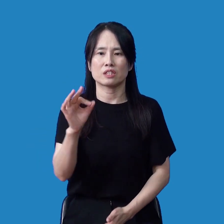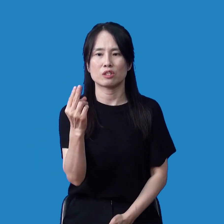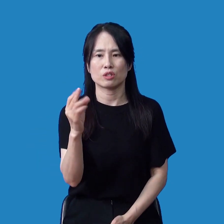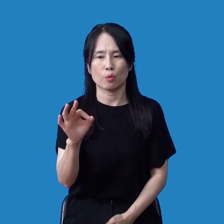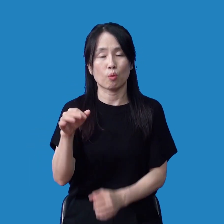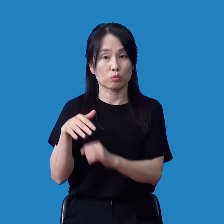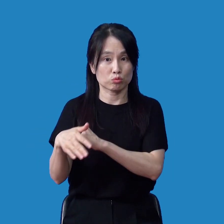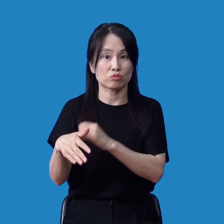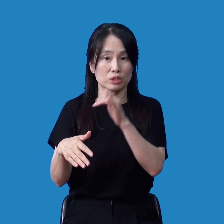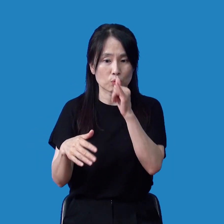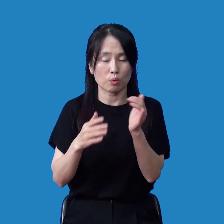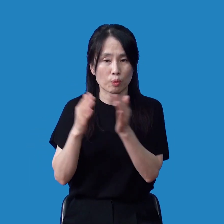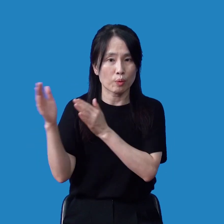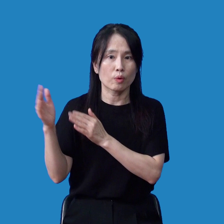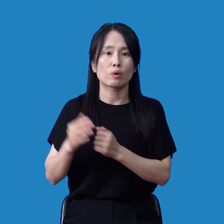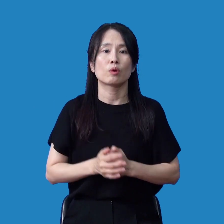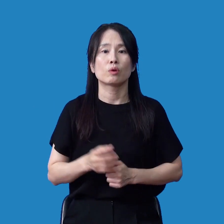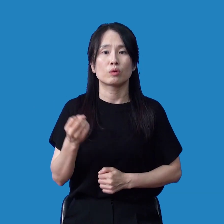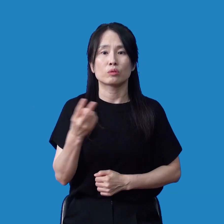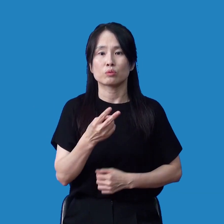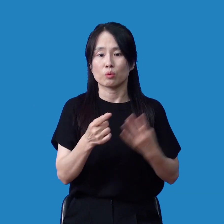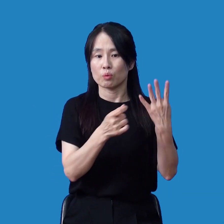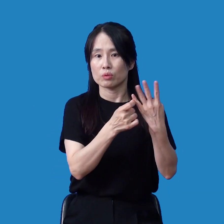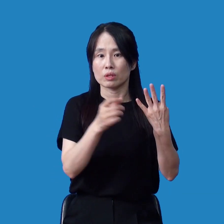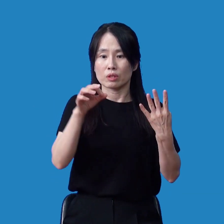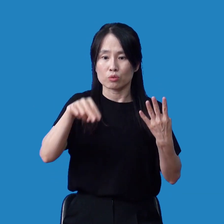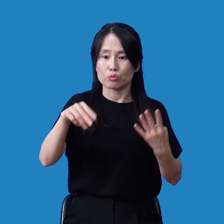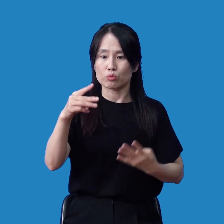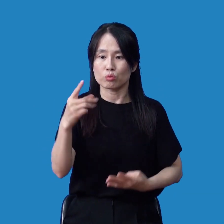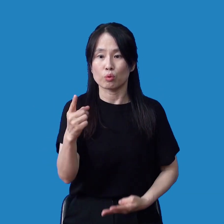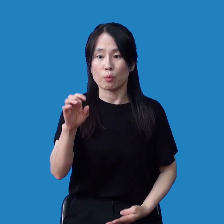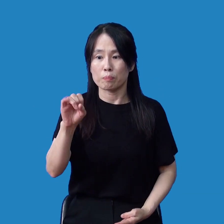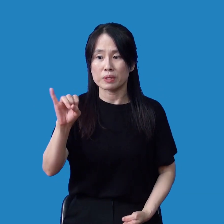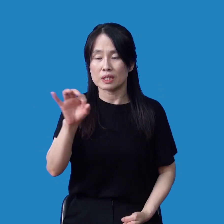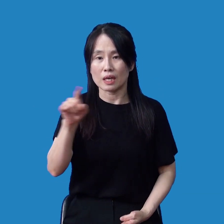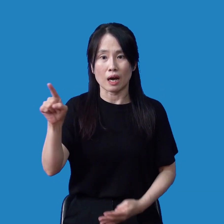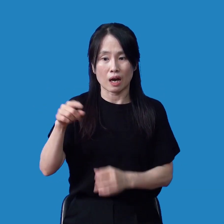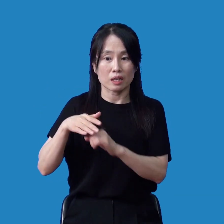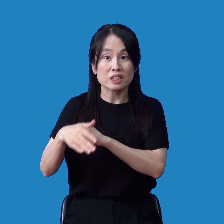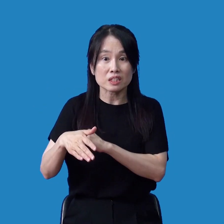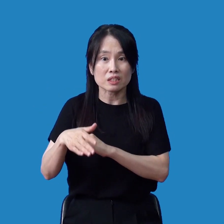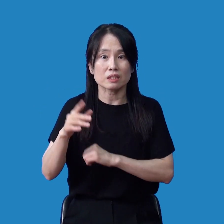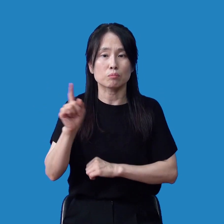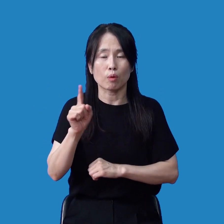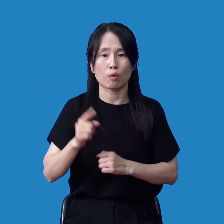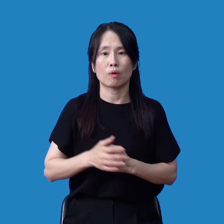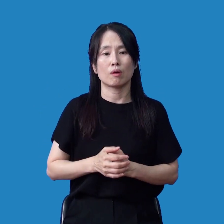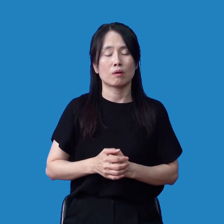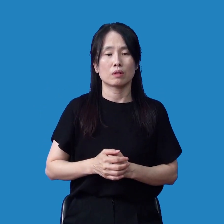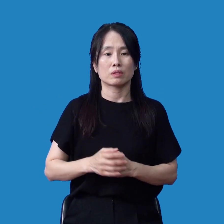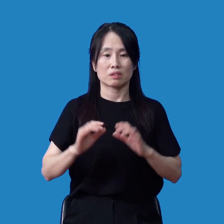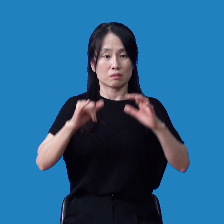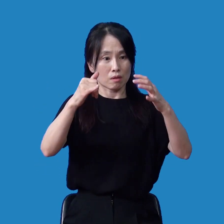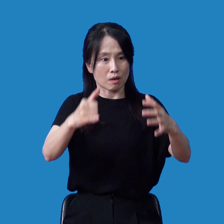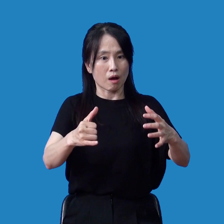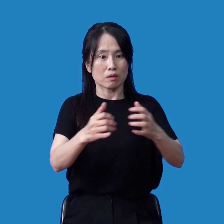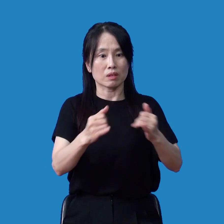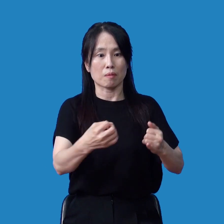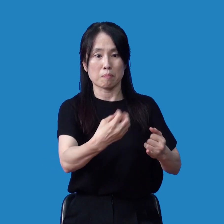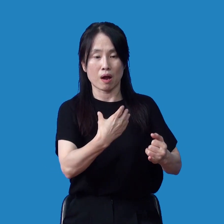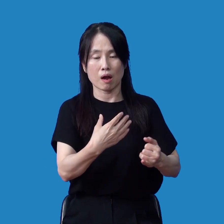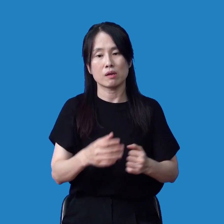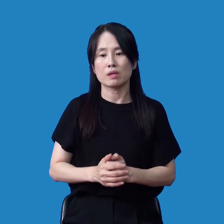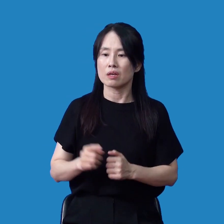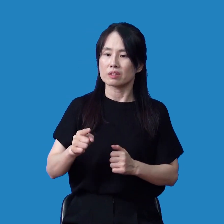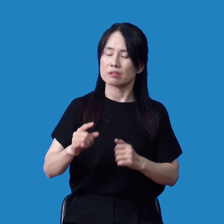유토피아주의가 있습니다. 이 세대는 근본적으로 인간은 선하다고 생각합니다. 그래서 지금처럼 과학과